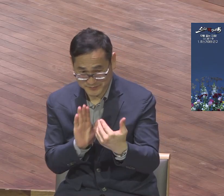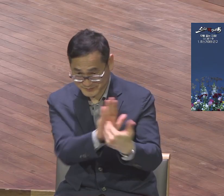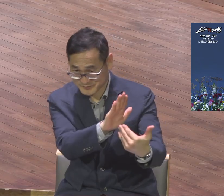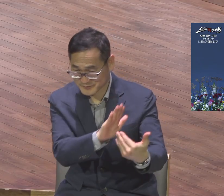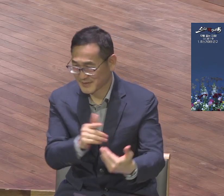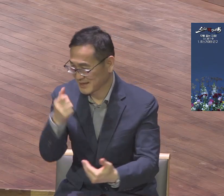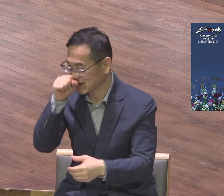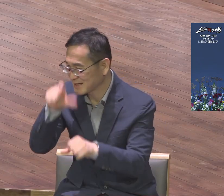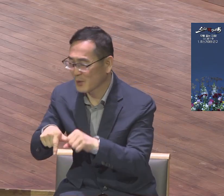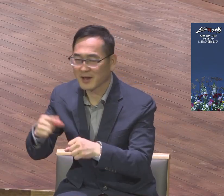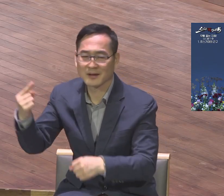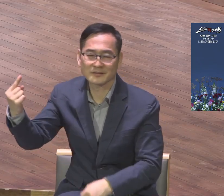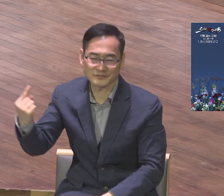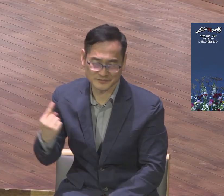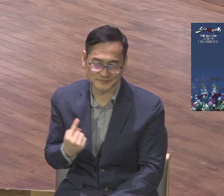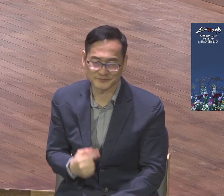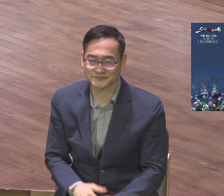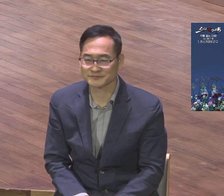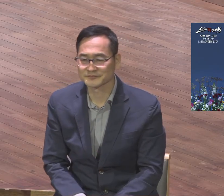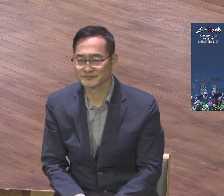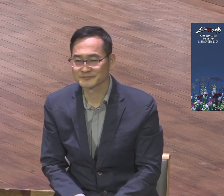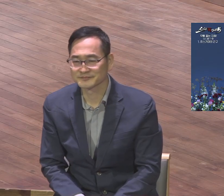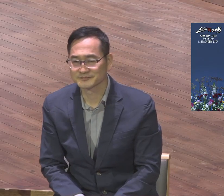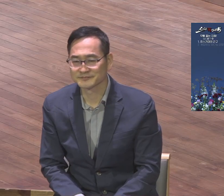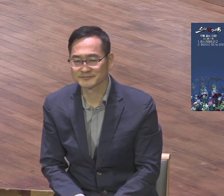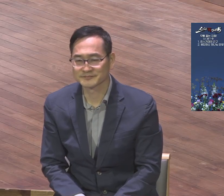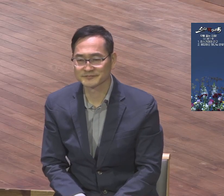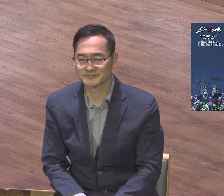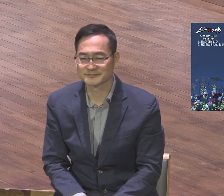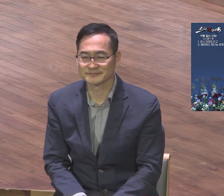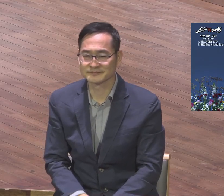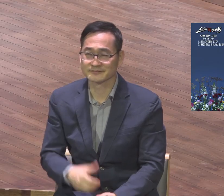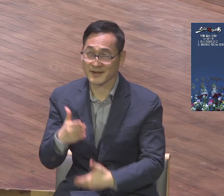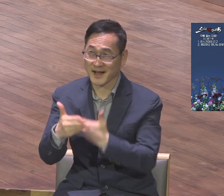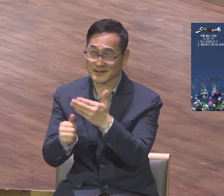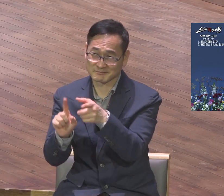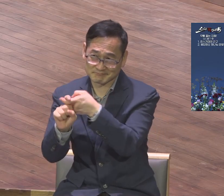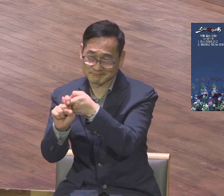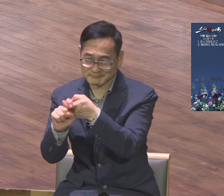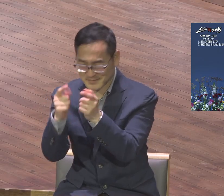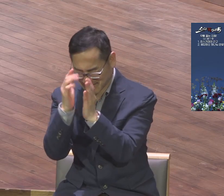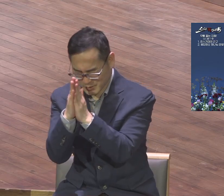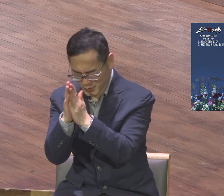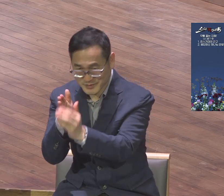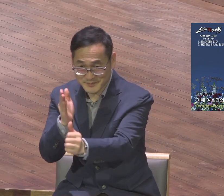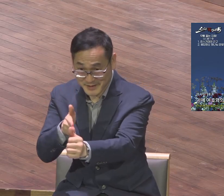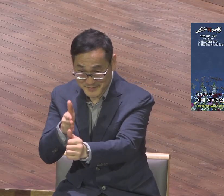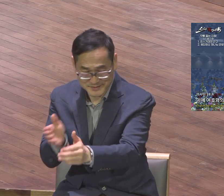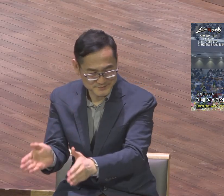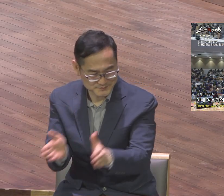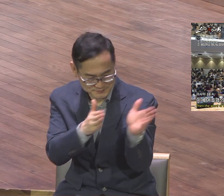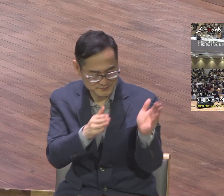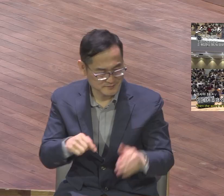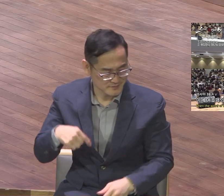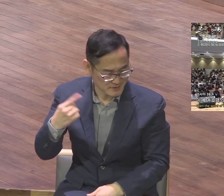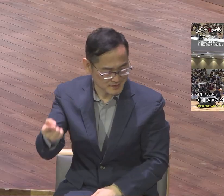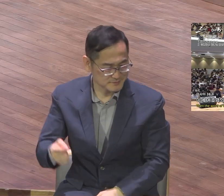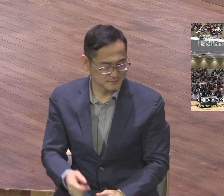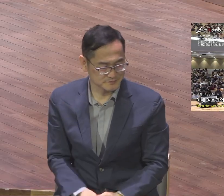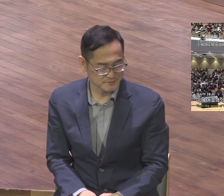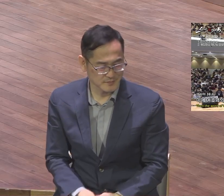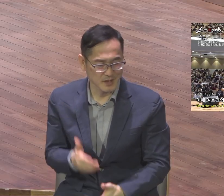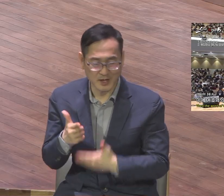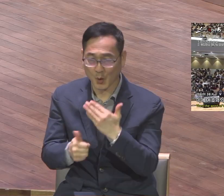제물로 축복합니다. 두 번째로 응답하신 하나님 찬양입니다. 4절로 6절을 봅니다. 이에